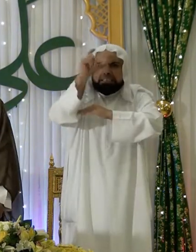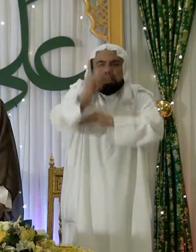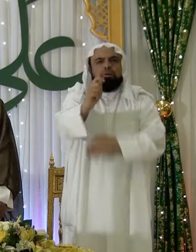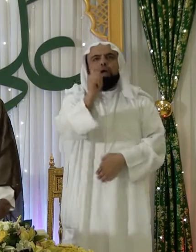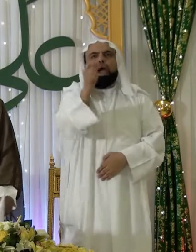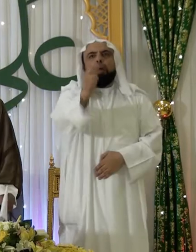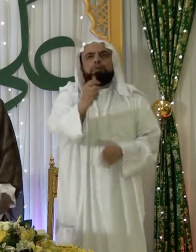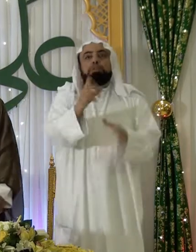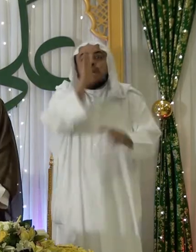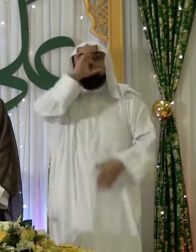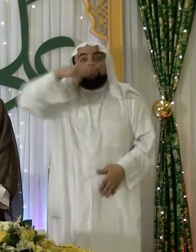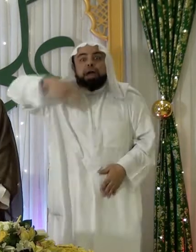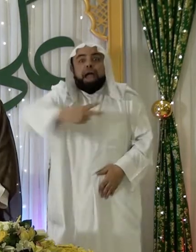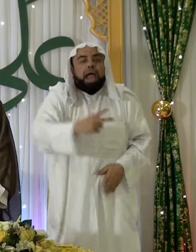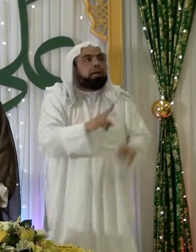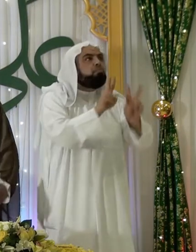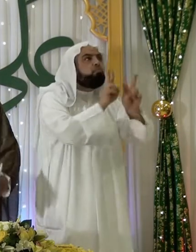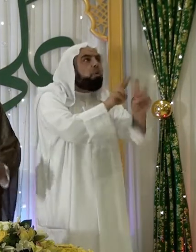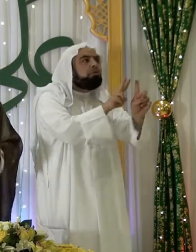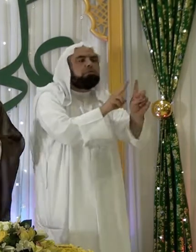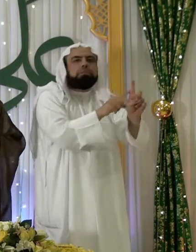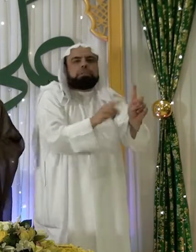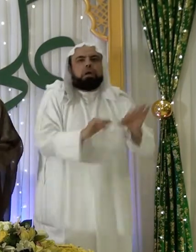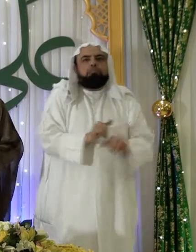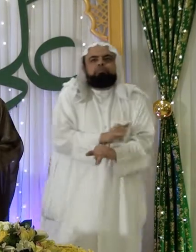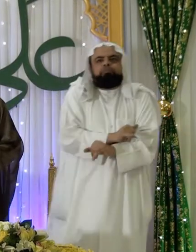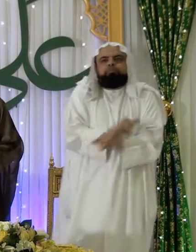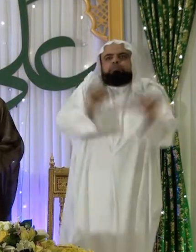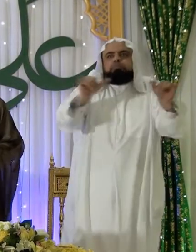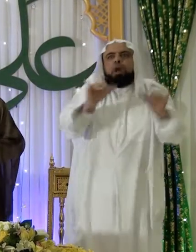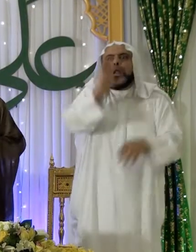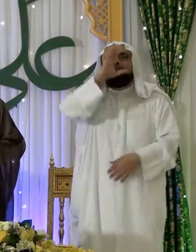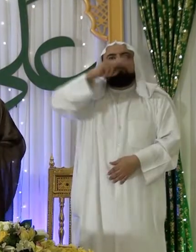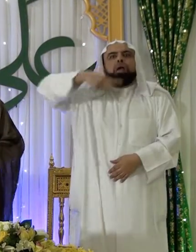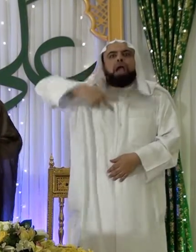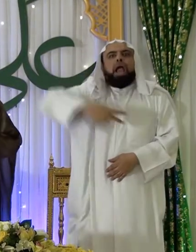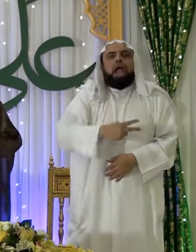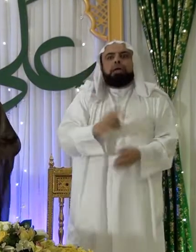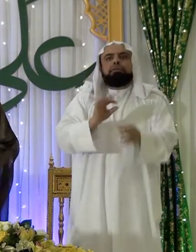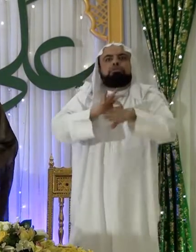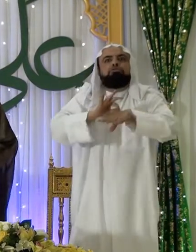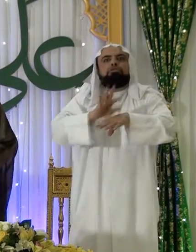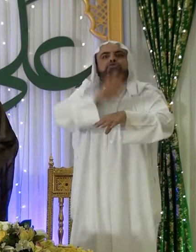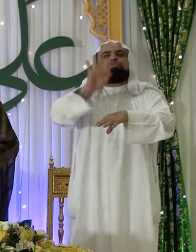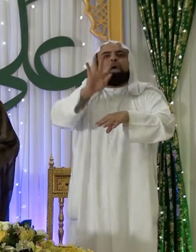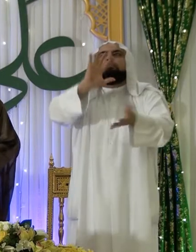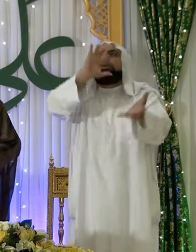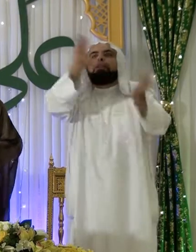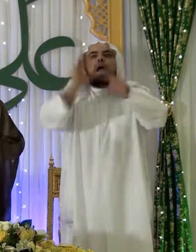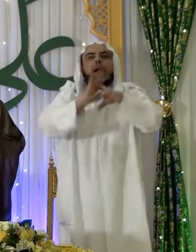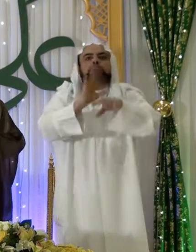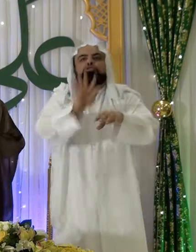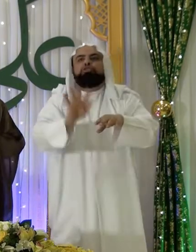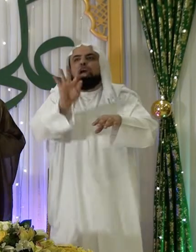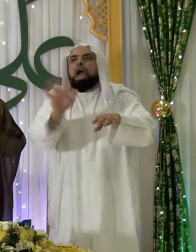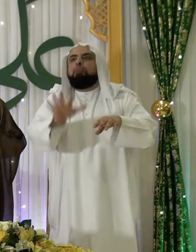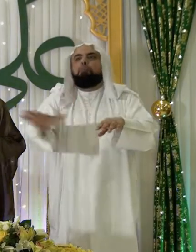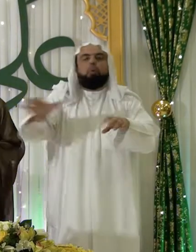المعصوم وجوده في للبشرية في كل عصر